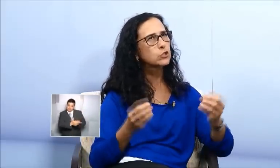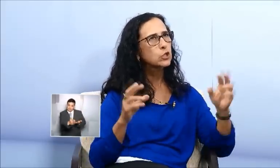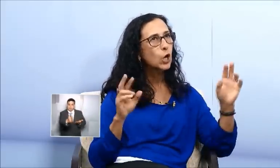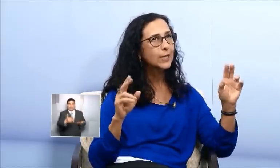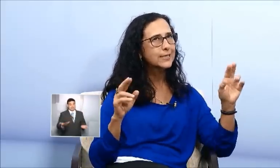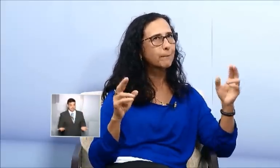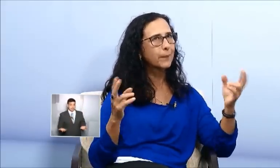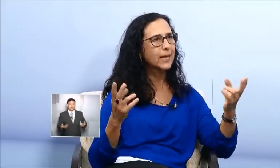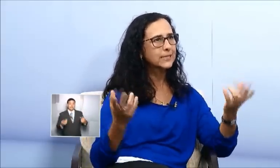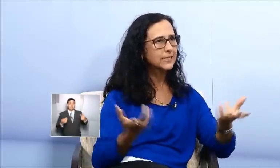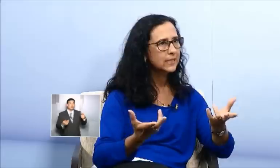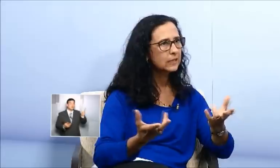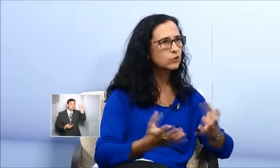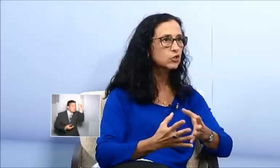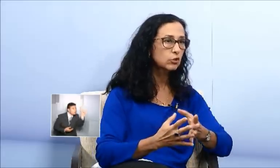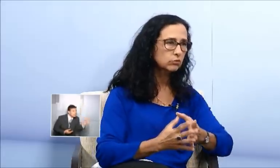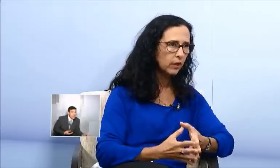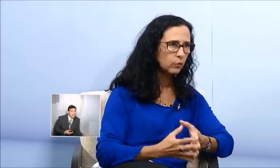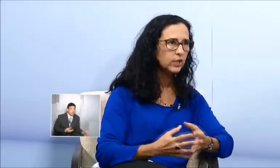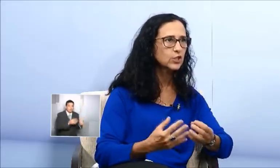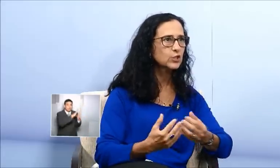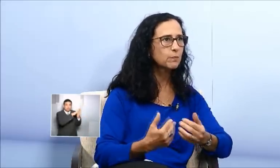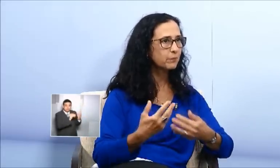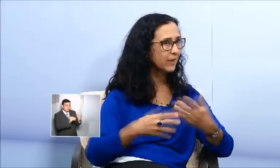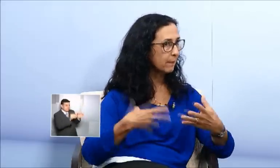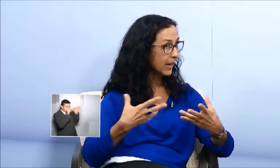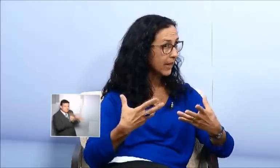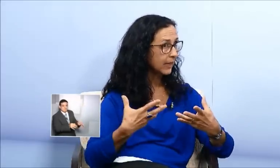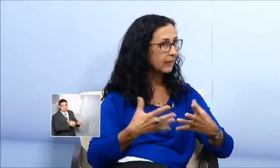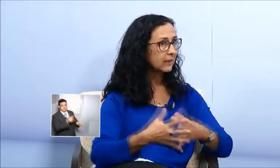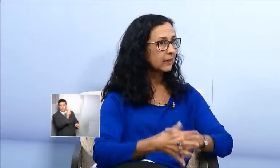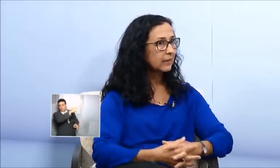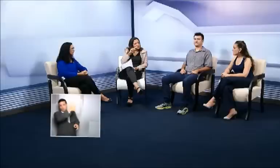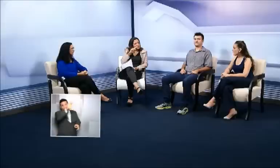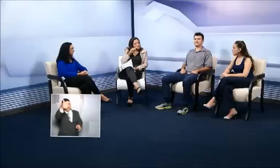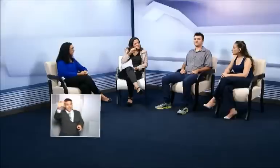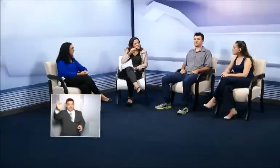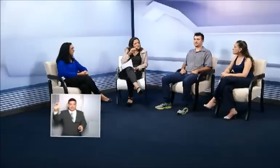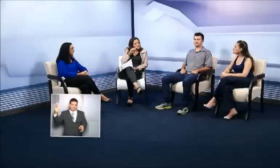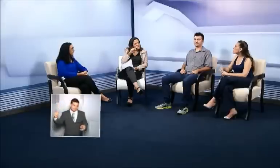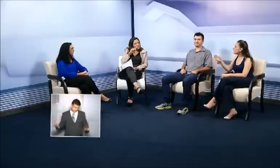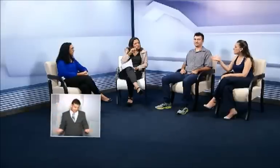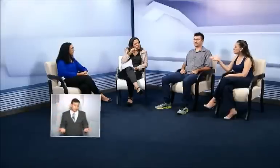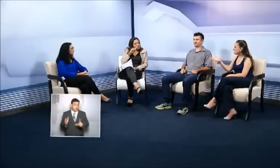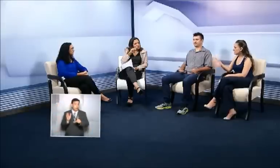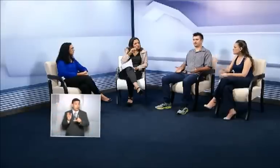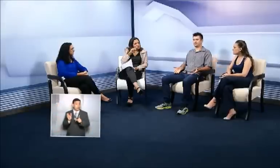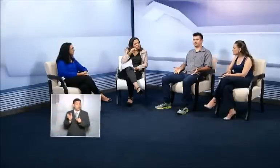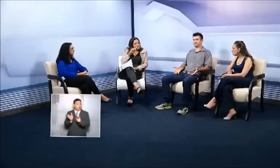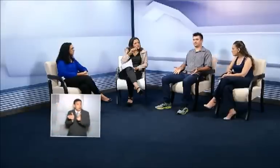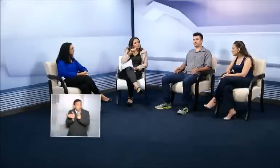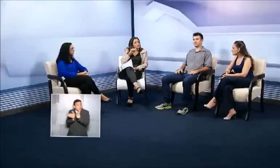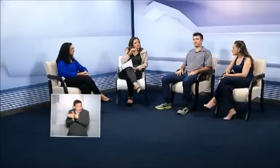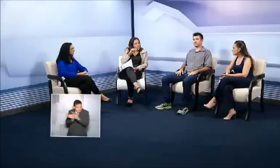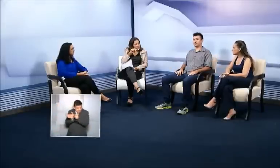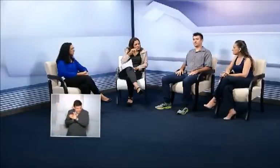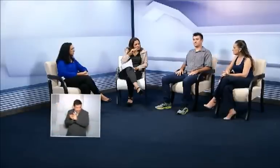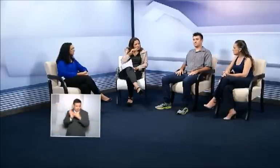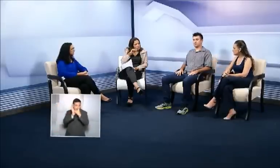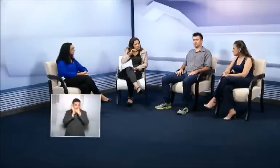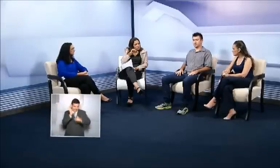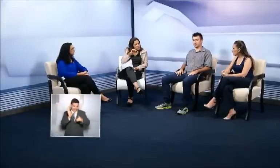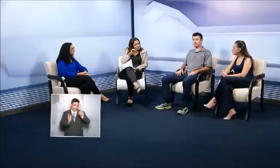Modelo de escola exemplar, assim, a gente não tem. O que no a gente papel trabalha... a gente até tem, né? Porque se a gente pegar o decreto 5626